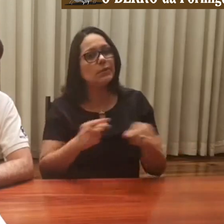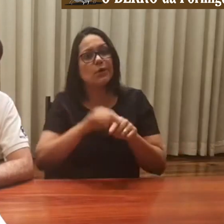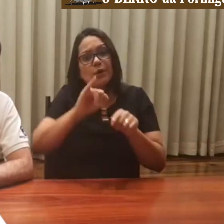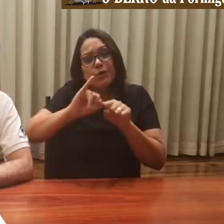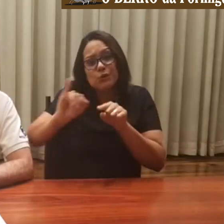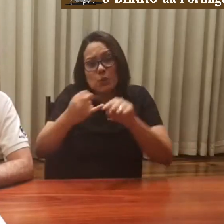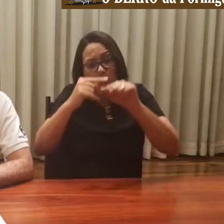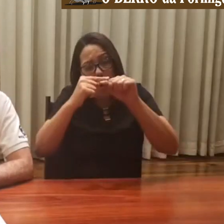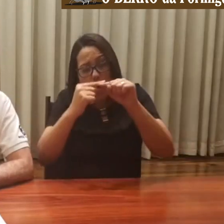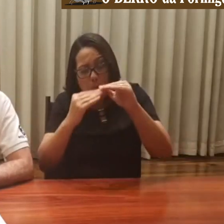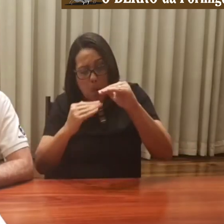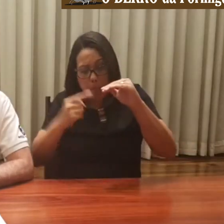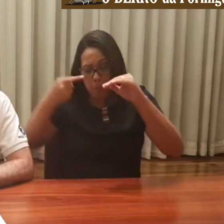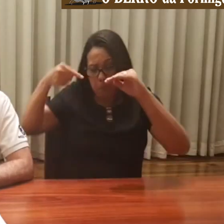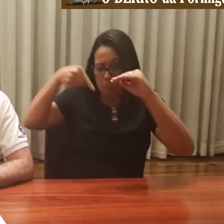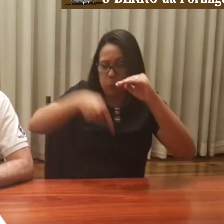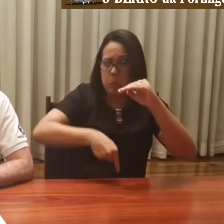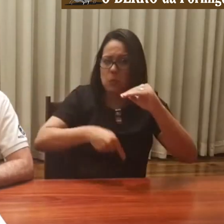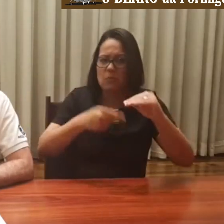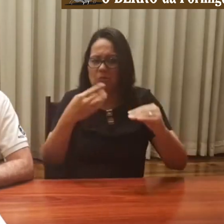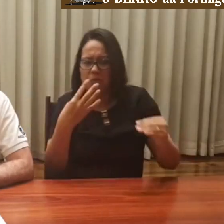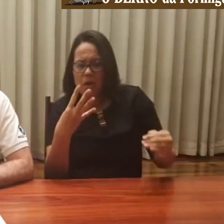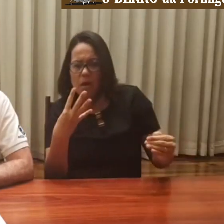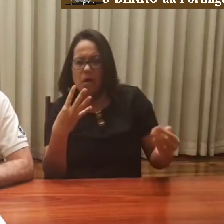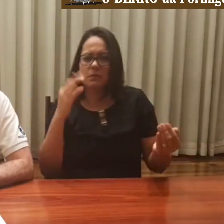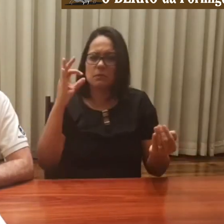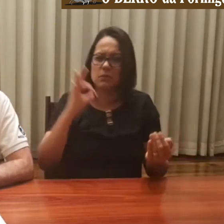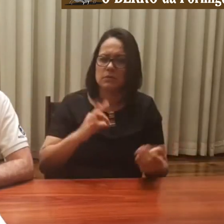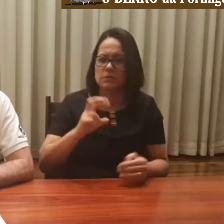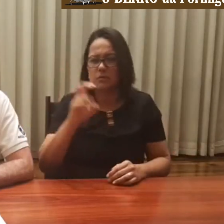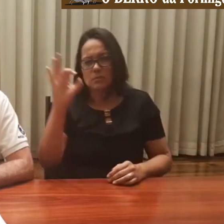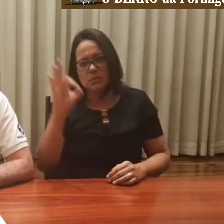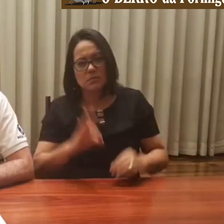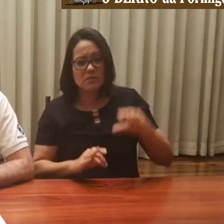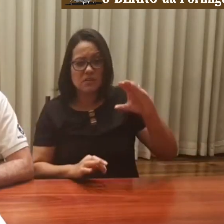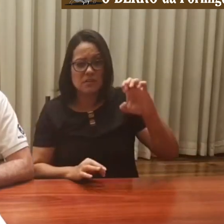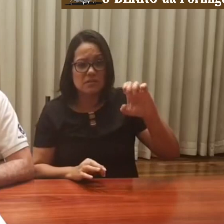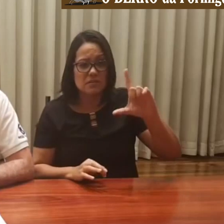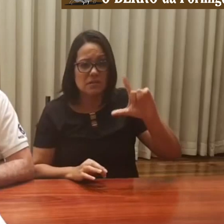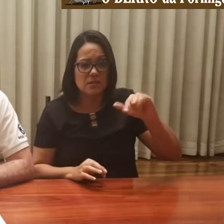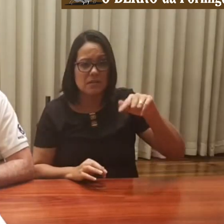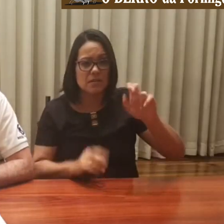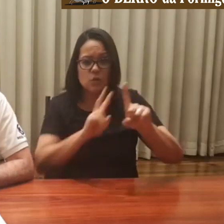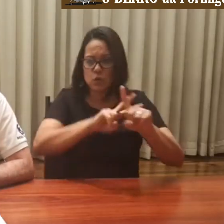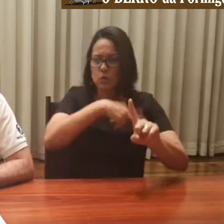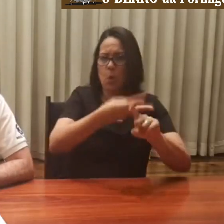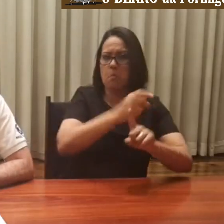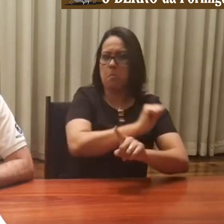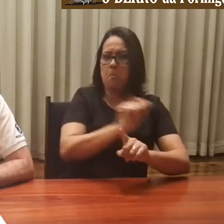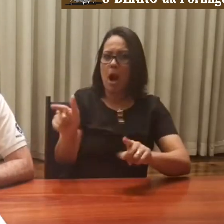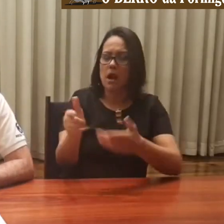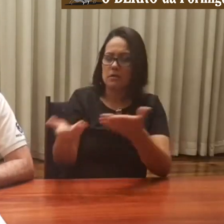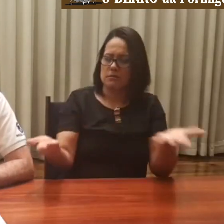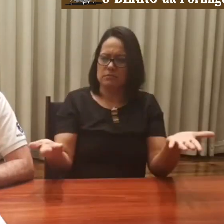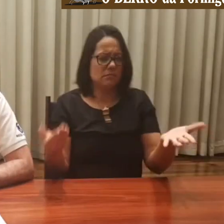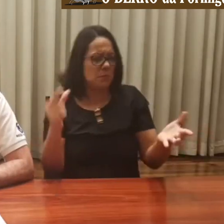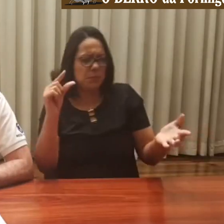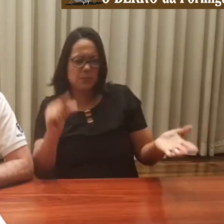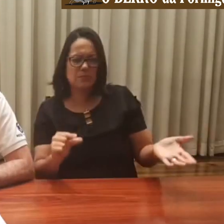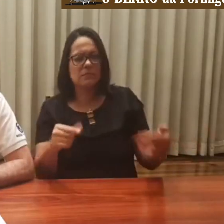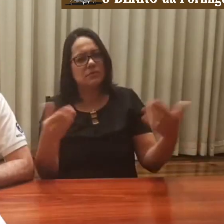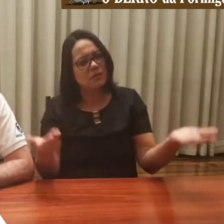embaixo, 4, 5%, enquanto a Selic estava praticamente um pouco mais do dobro disso naquela época. Então,